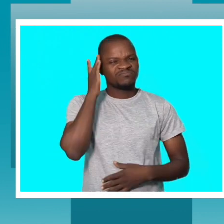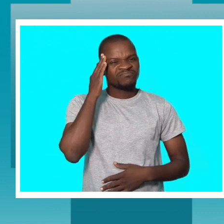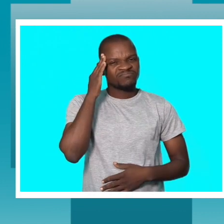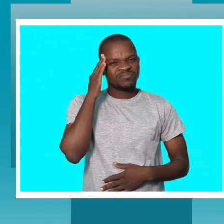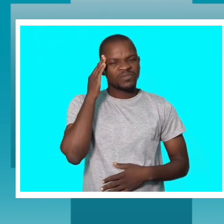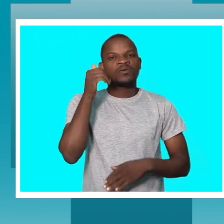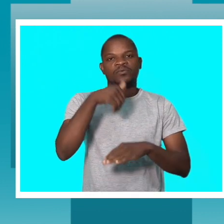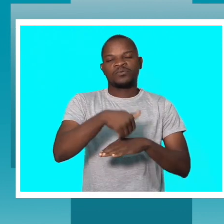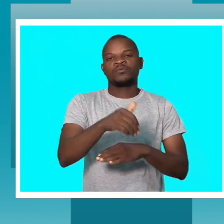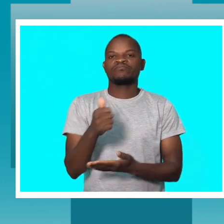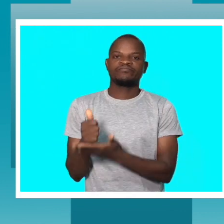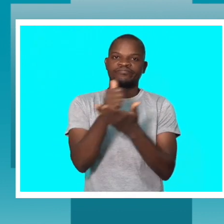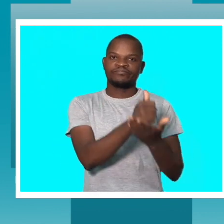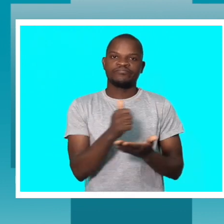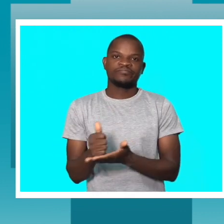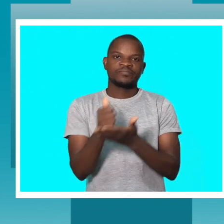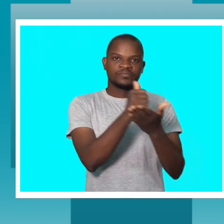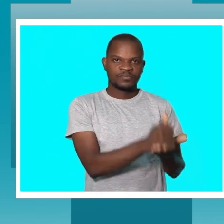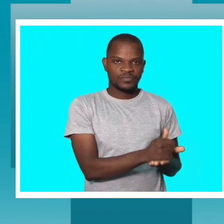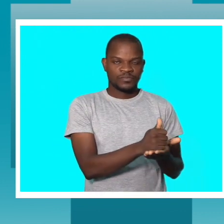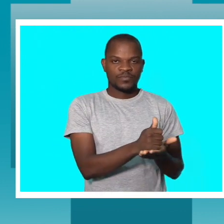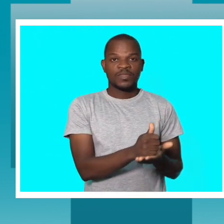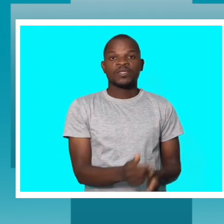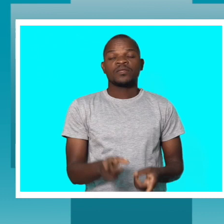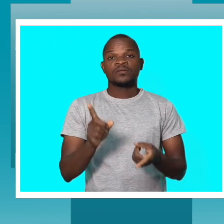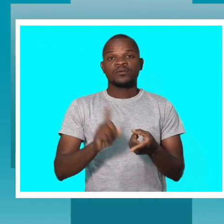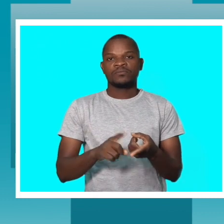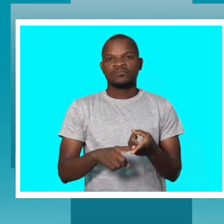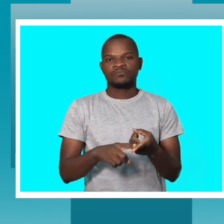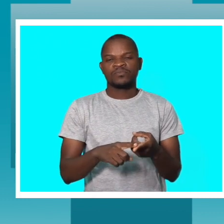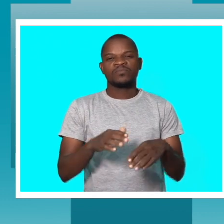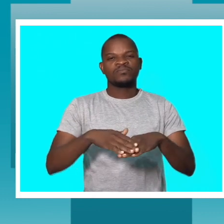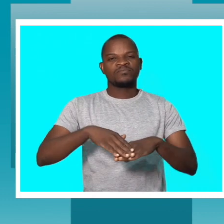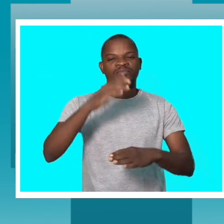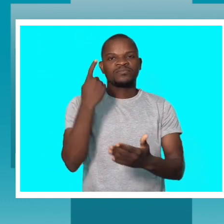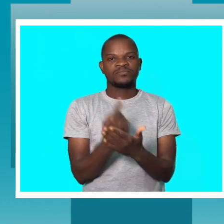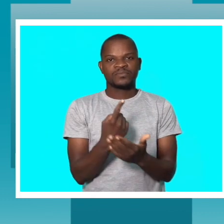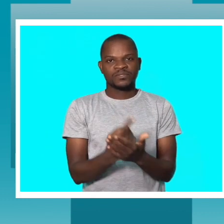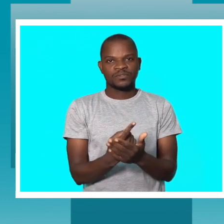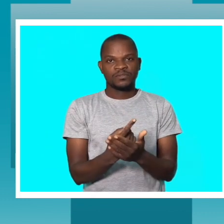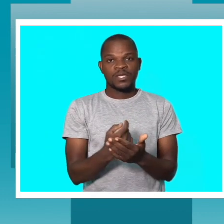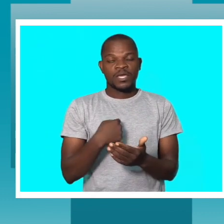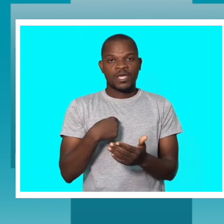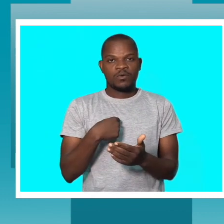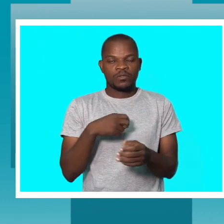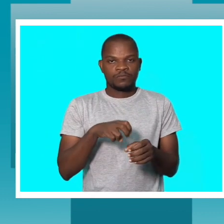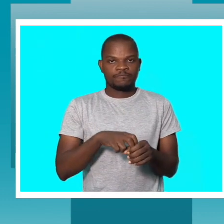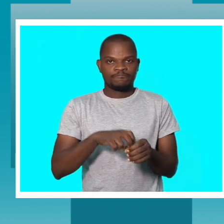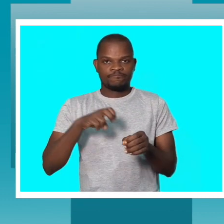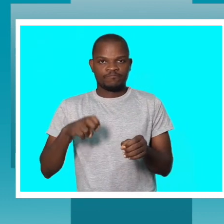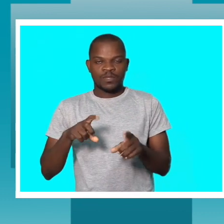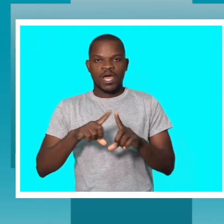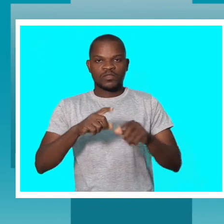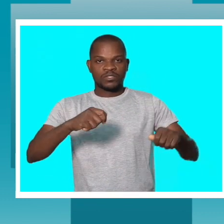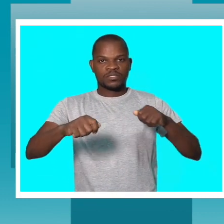que vou continuar a dar a minha colaboração, na medida do possível, não é? Mas o essencial é que, estando fora do